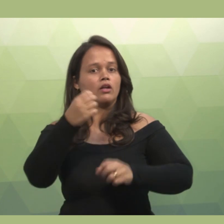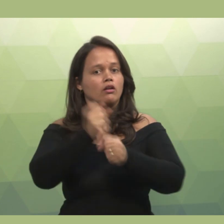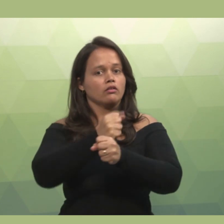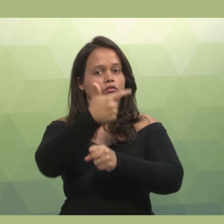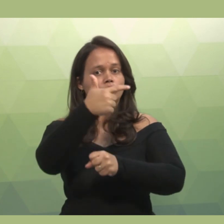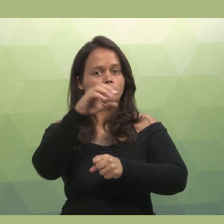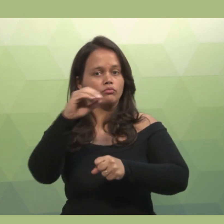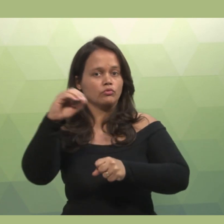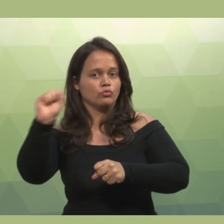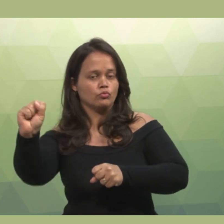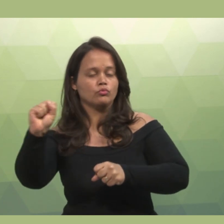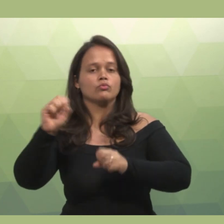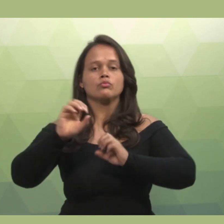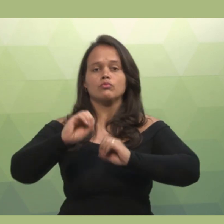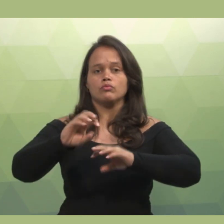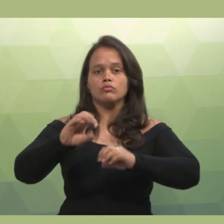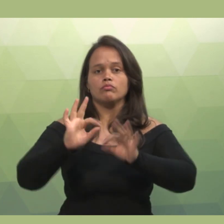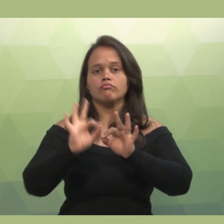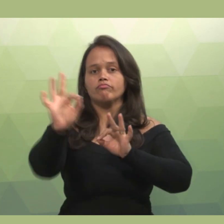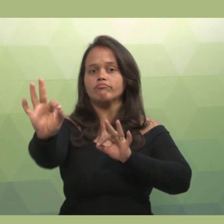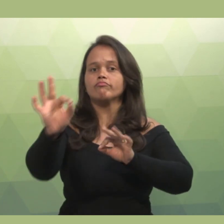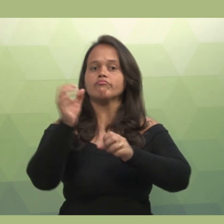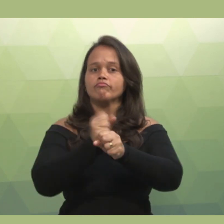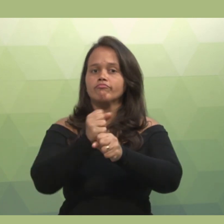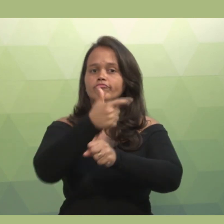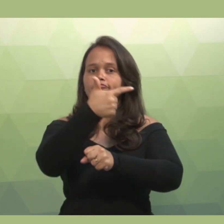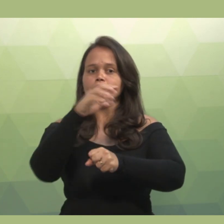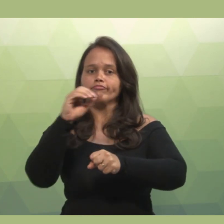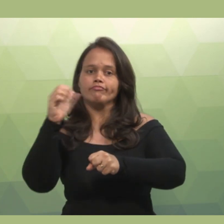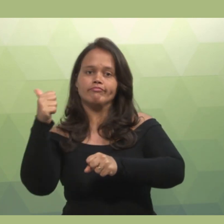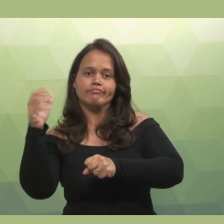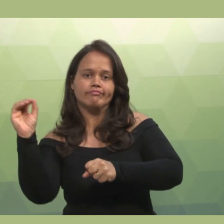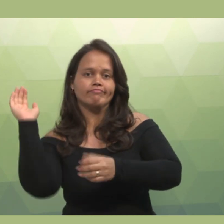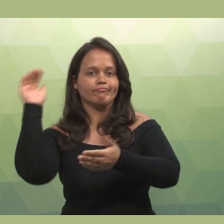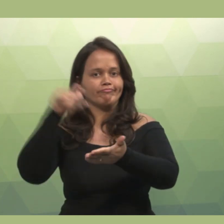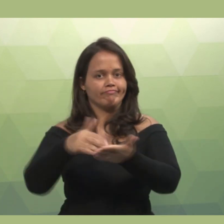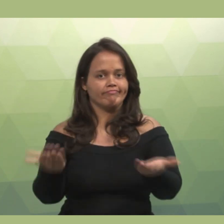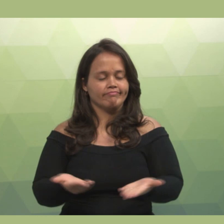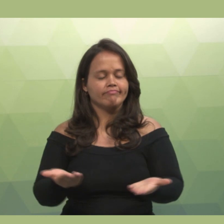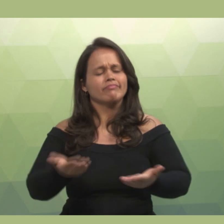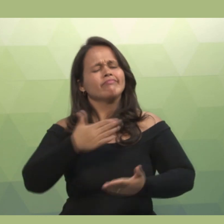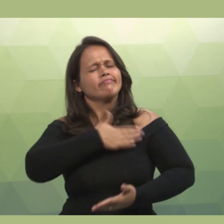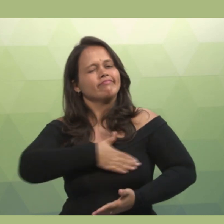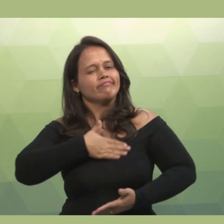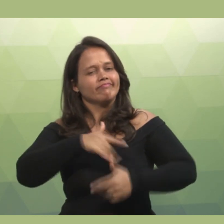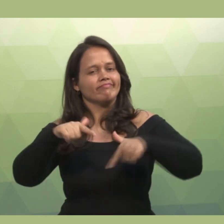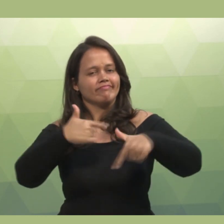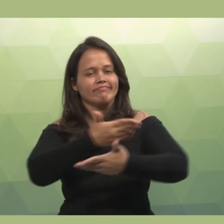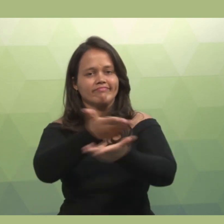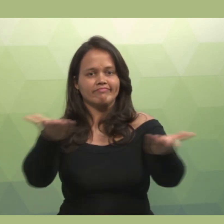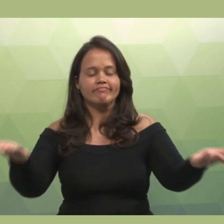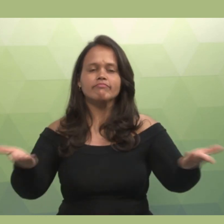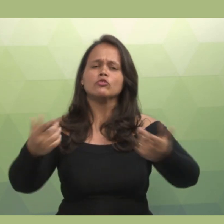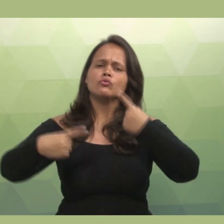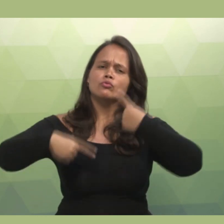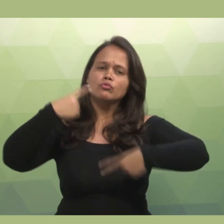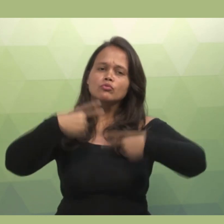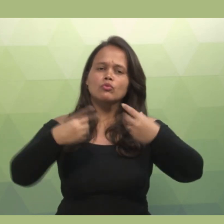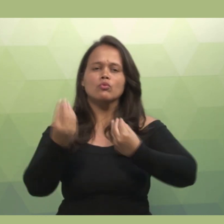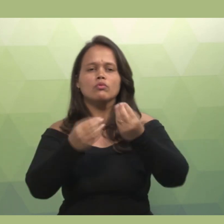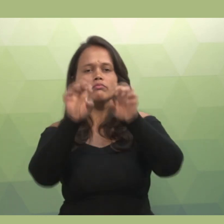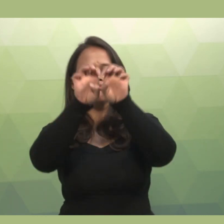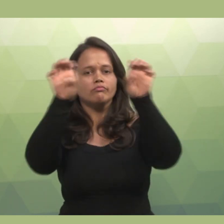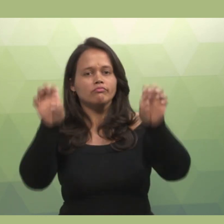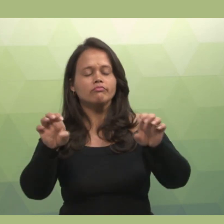desde 2010. Será um prazer trabalhar com vocês. Na discussão sobre a estrutura e o funcionamento da educação